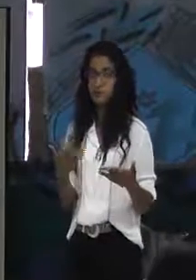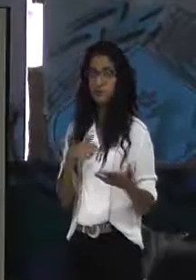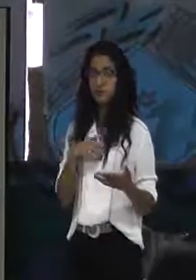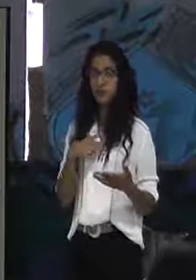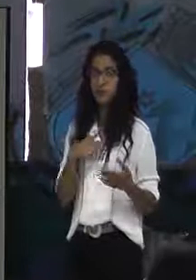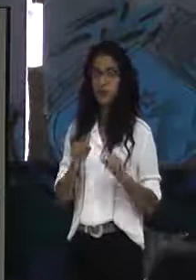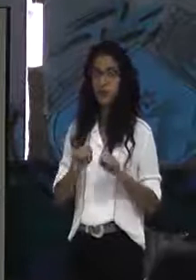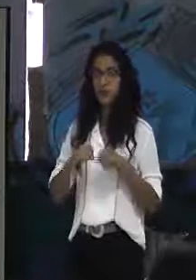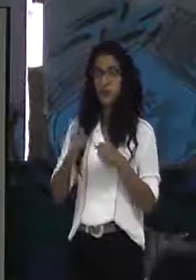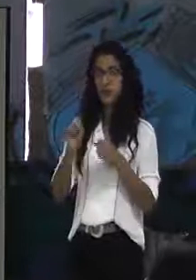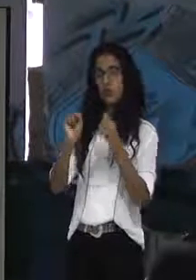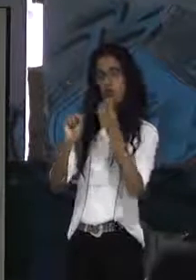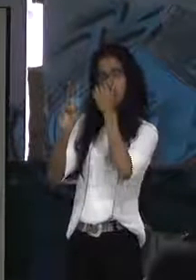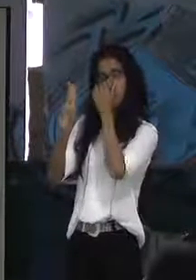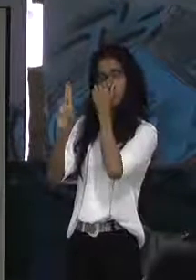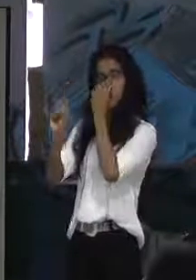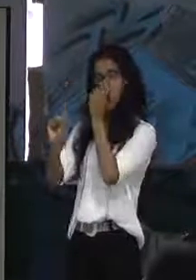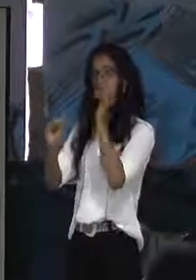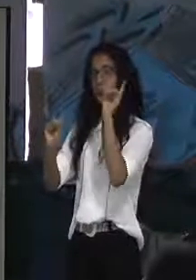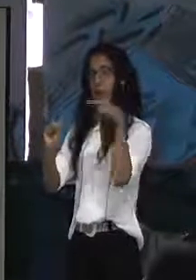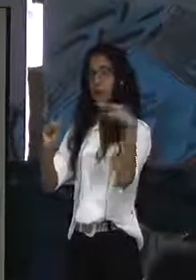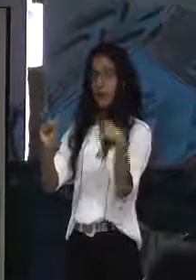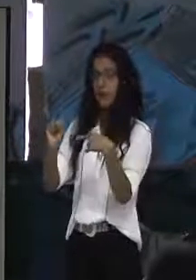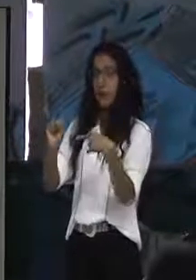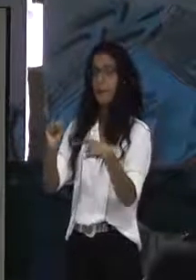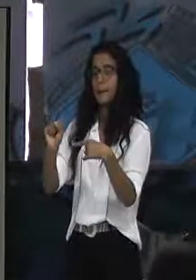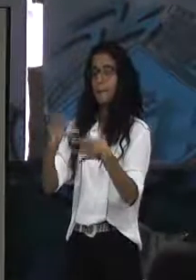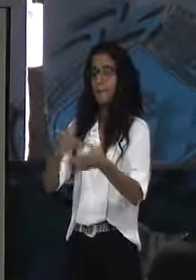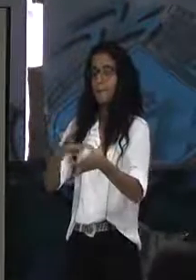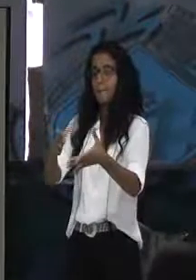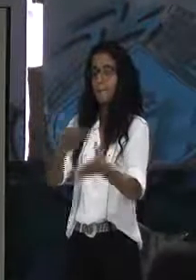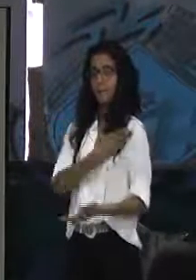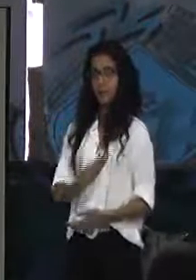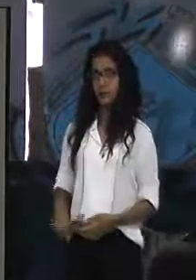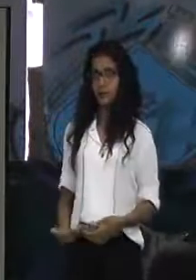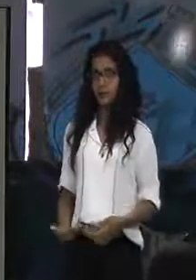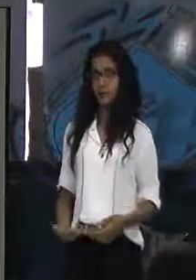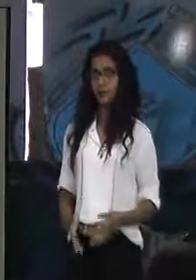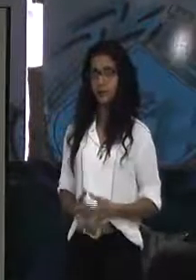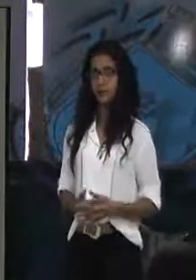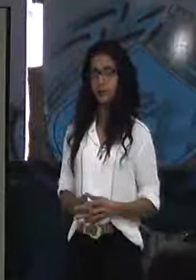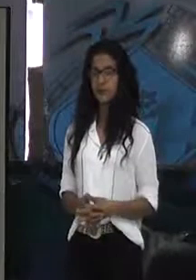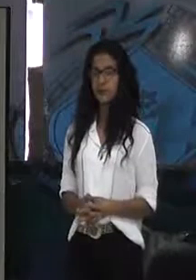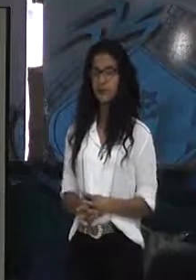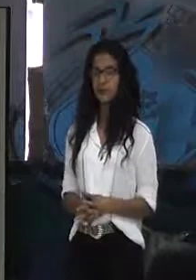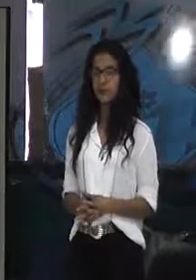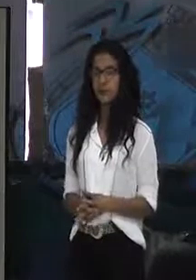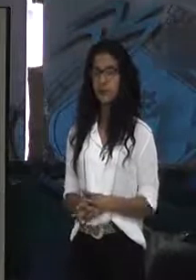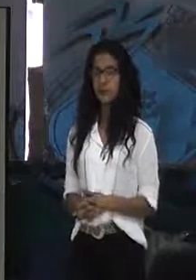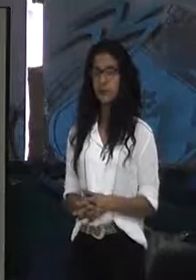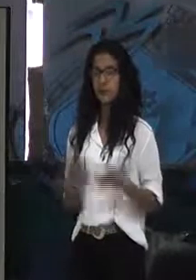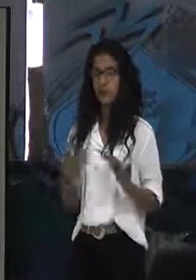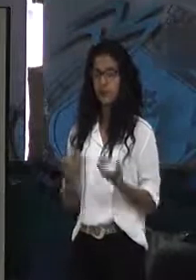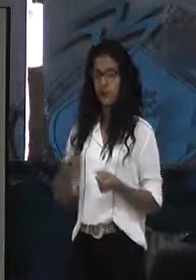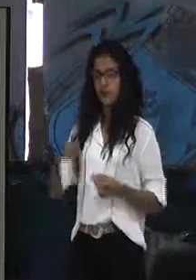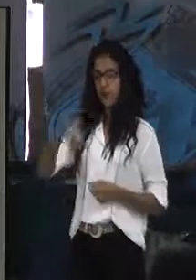e o SUS, enquanto política pública, se propôs a fazer isso, a trabalhar no